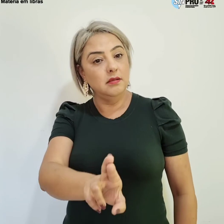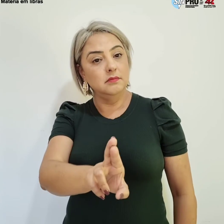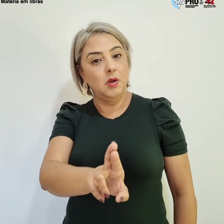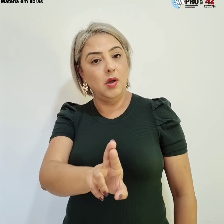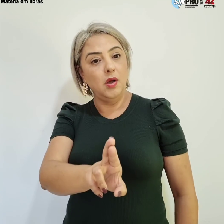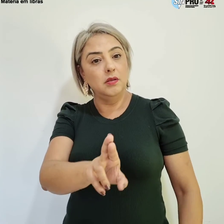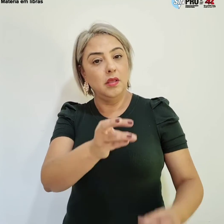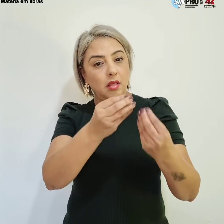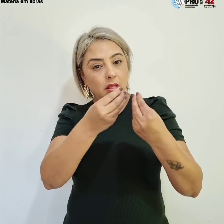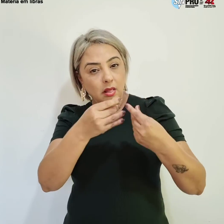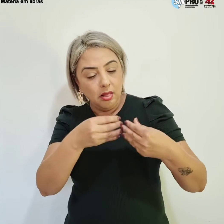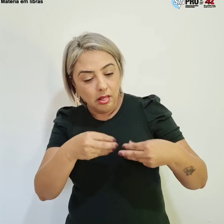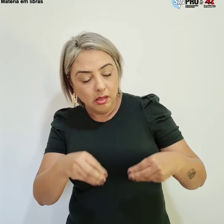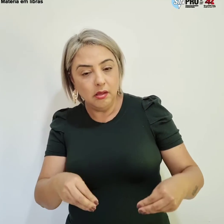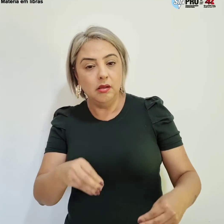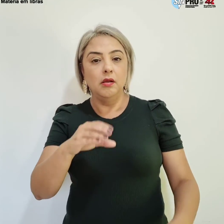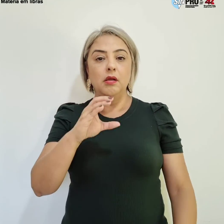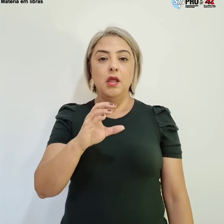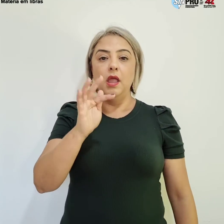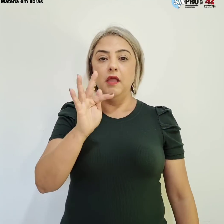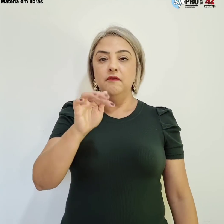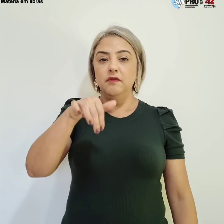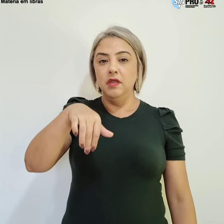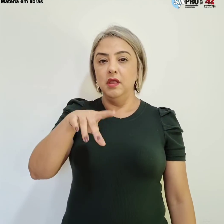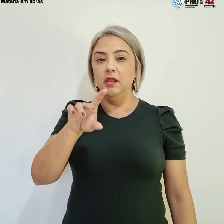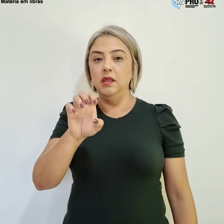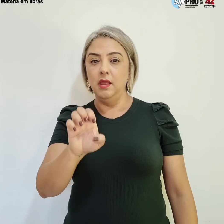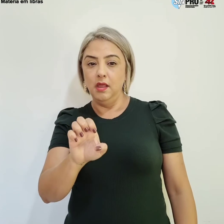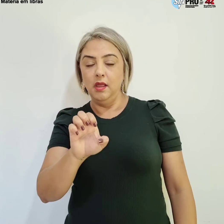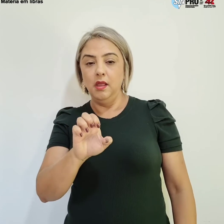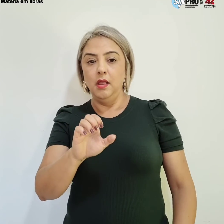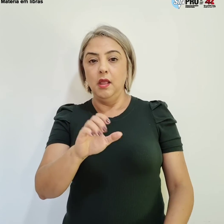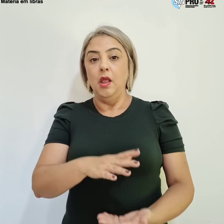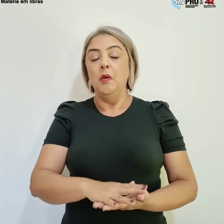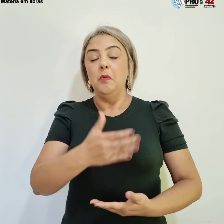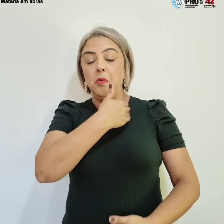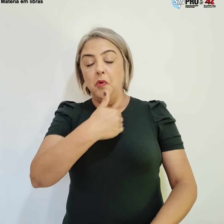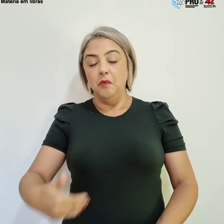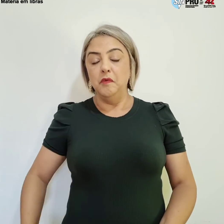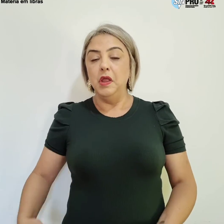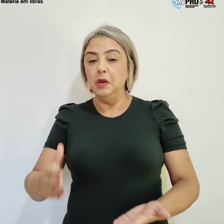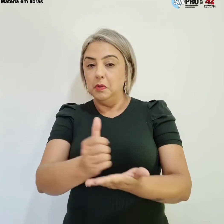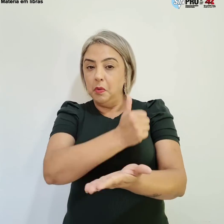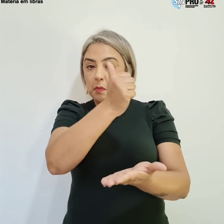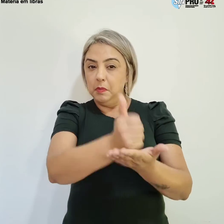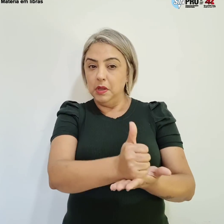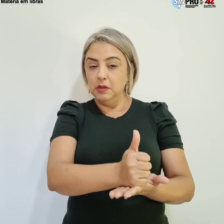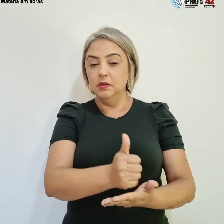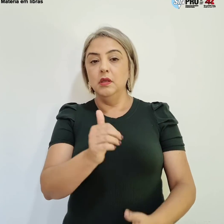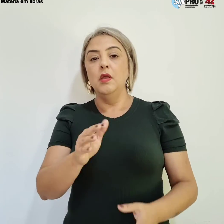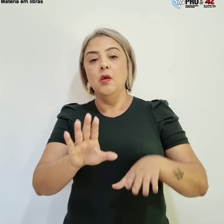do FNE feita pelos governos golpistas, o movimento fundou o FNPE.